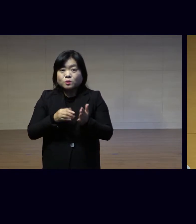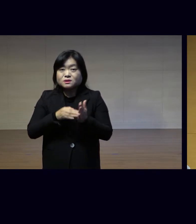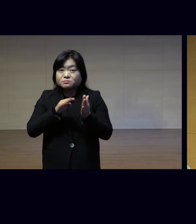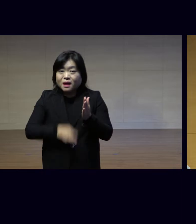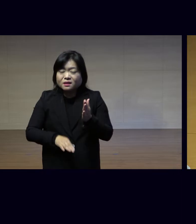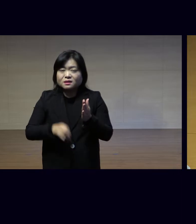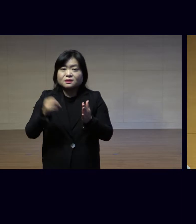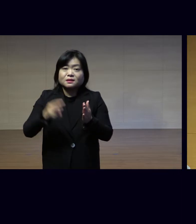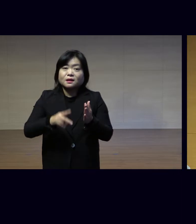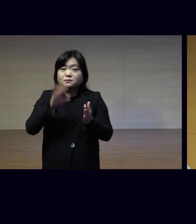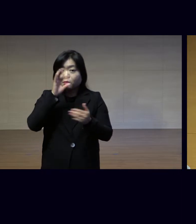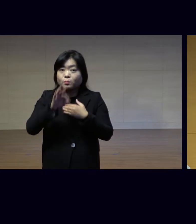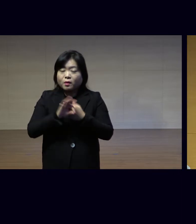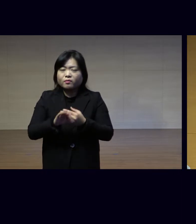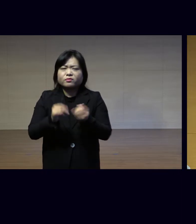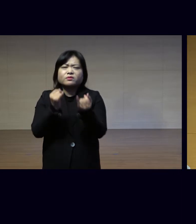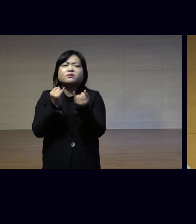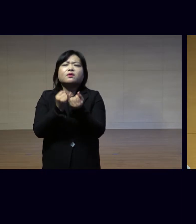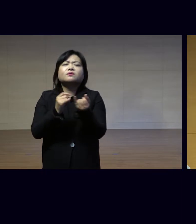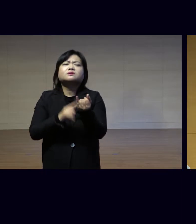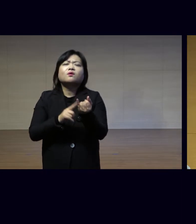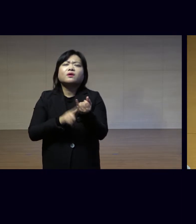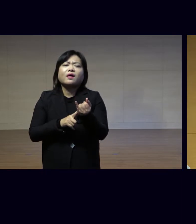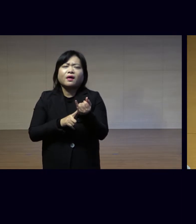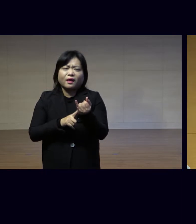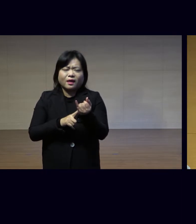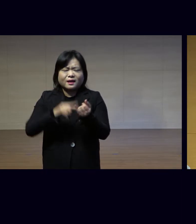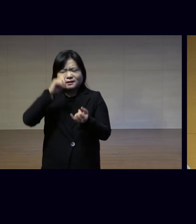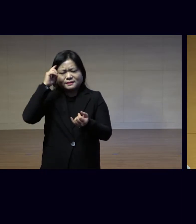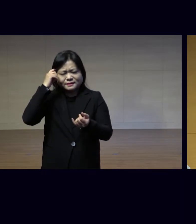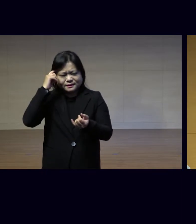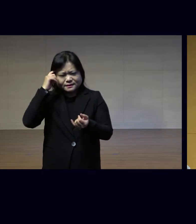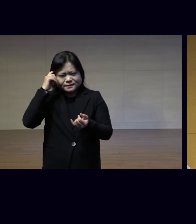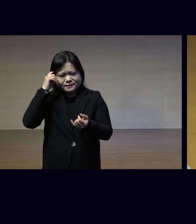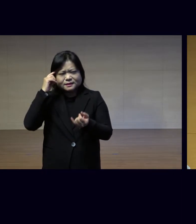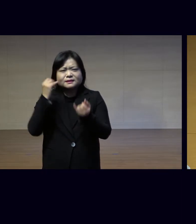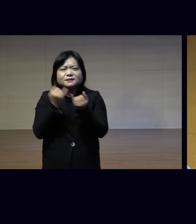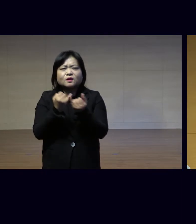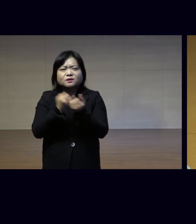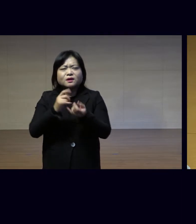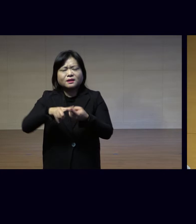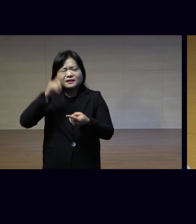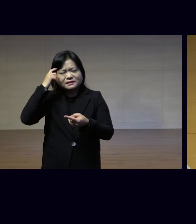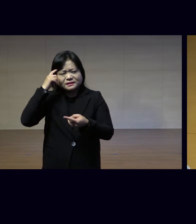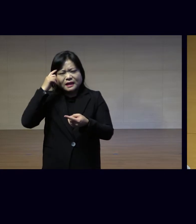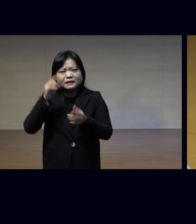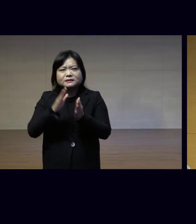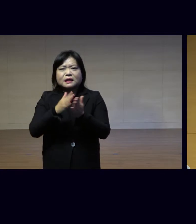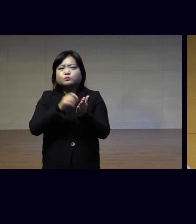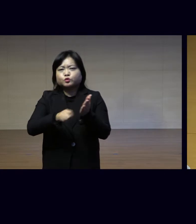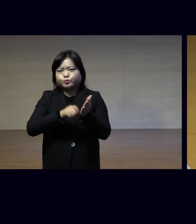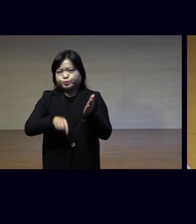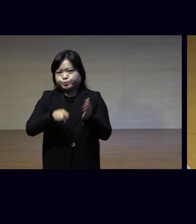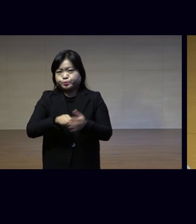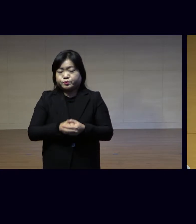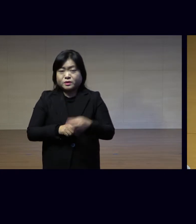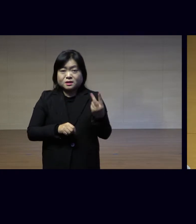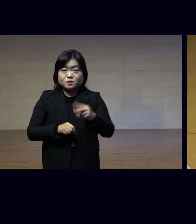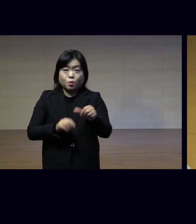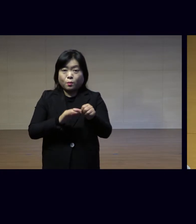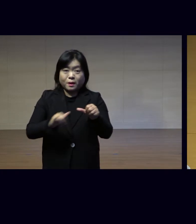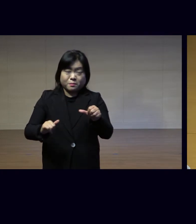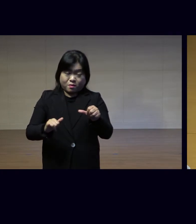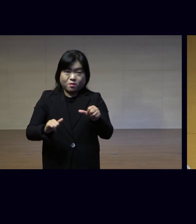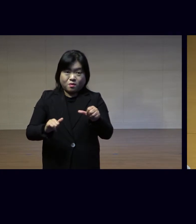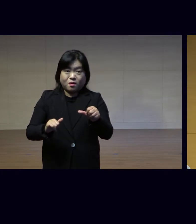정말 그 여성의 그 의식을 한 작품이라는 생각이 들었습니다. 2,500명의 인물 물론